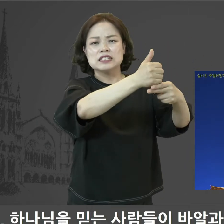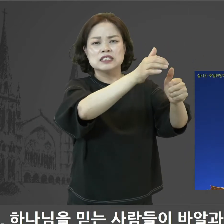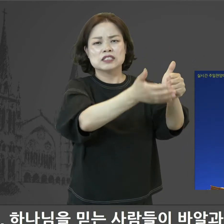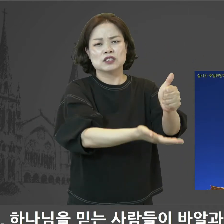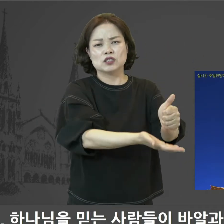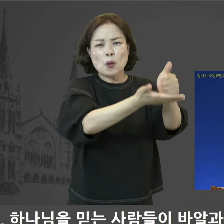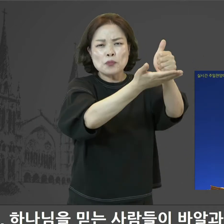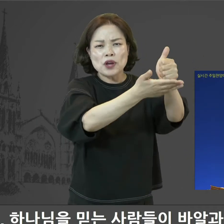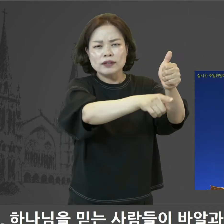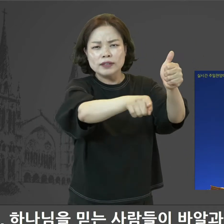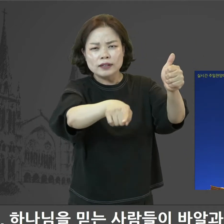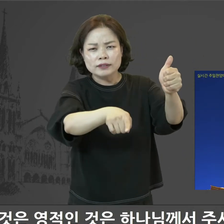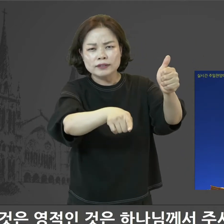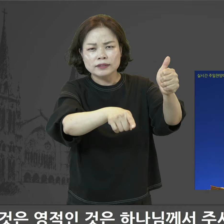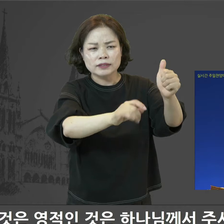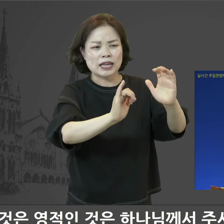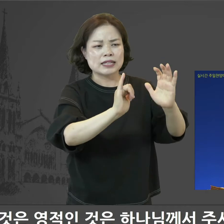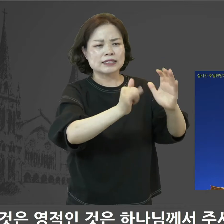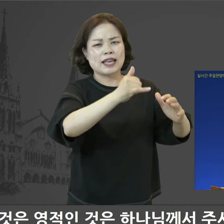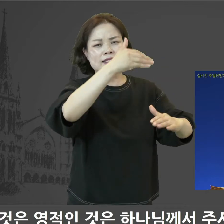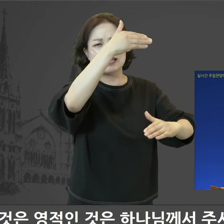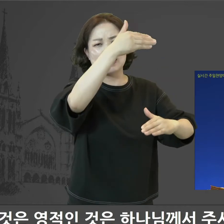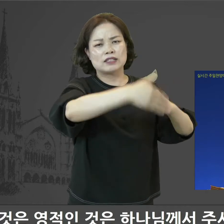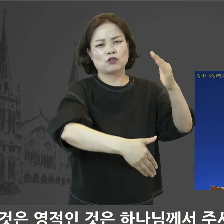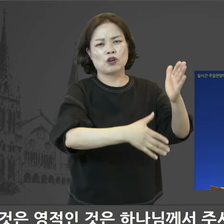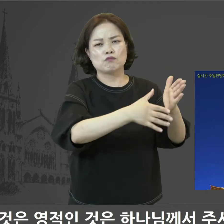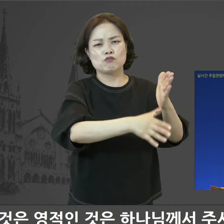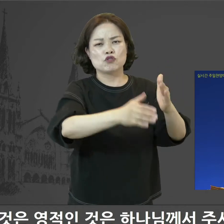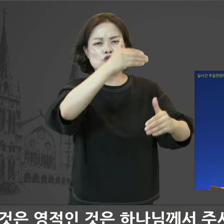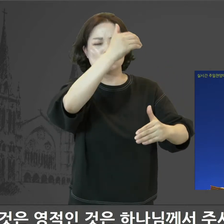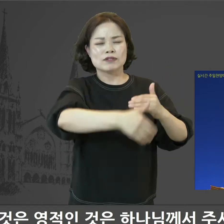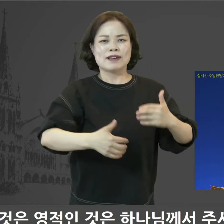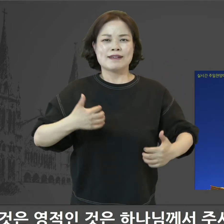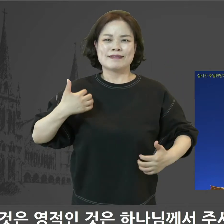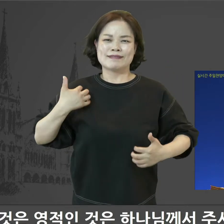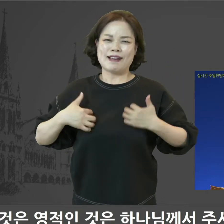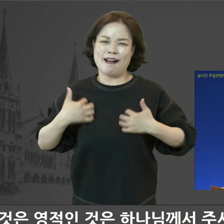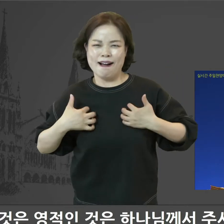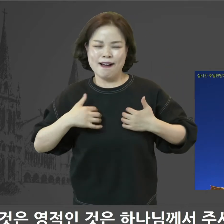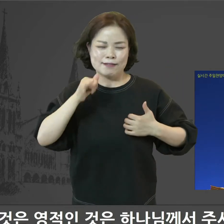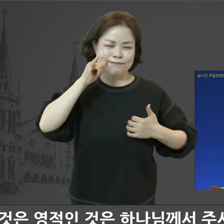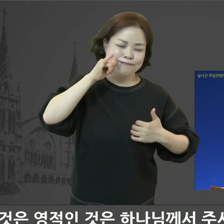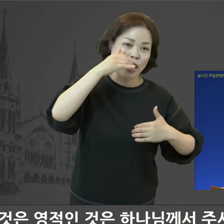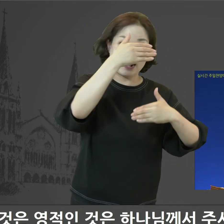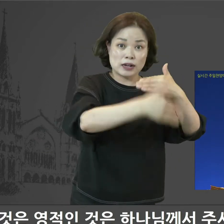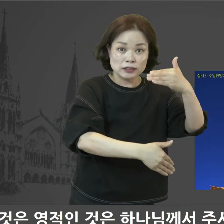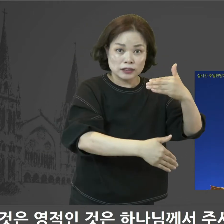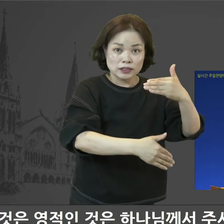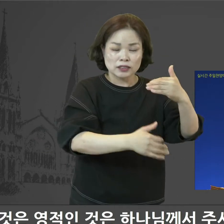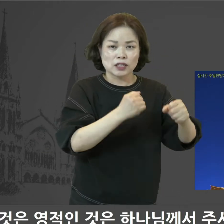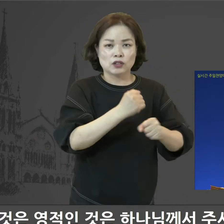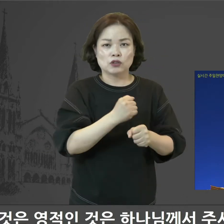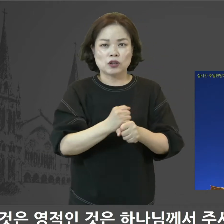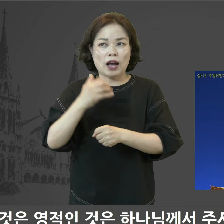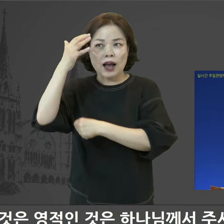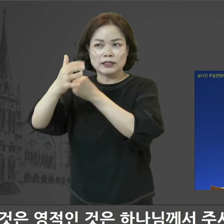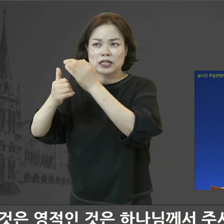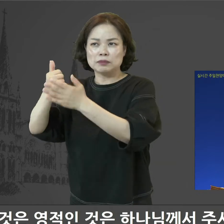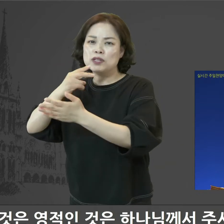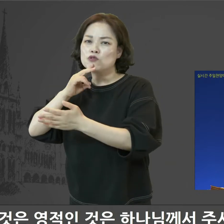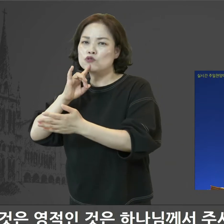한다는 그들만의 세속주의, 물질주의, 쾌락주의가 하나님만을 믿는 유일신 신앙을